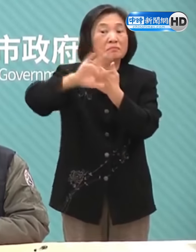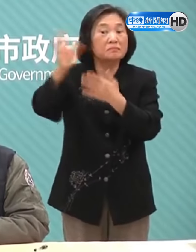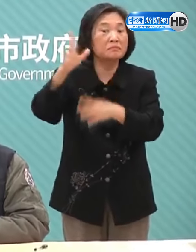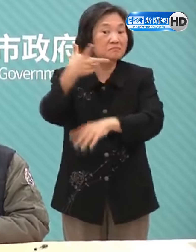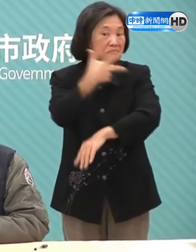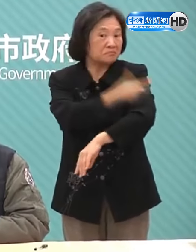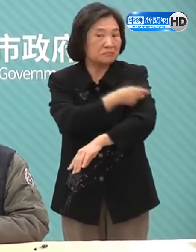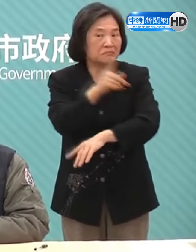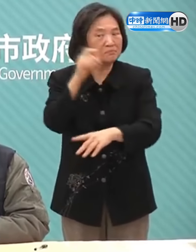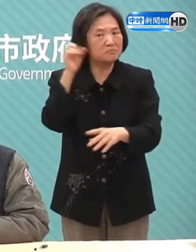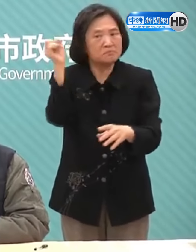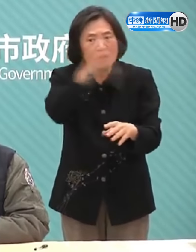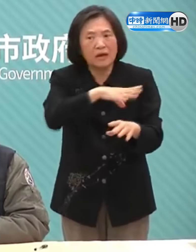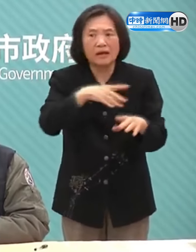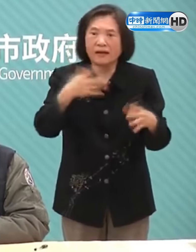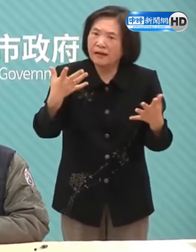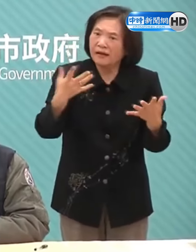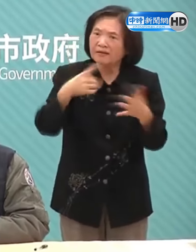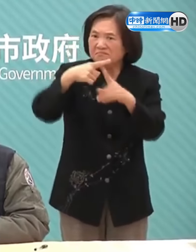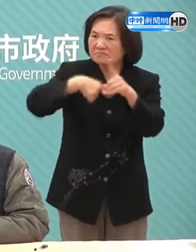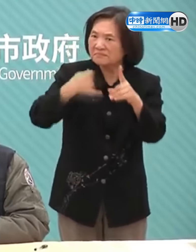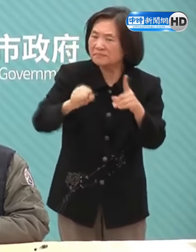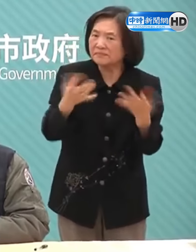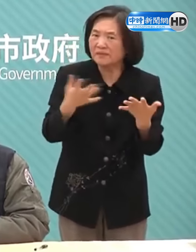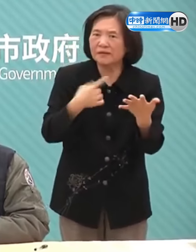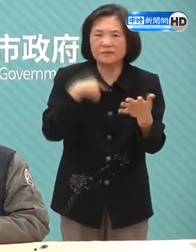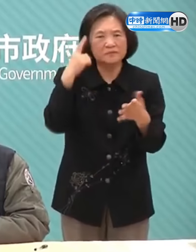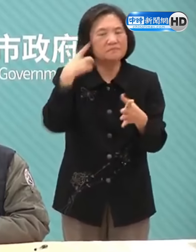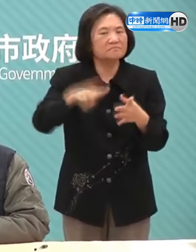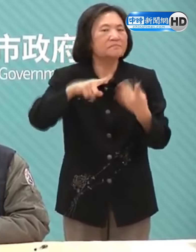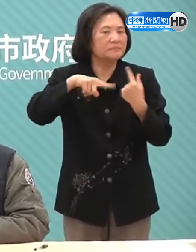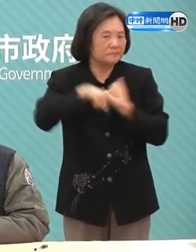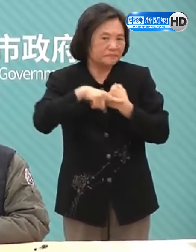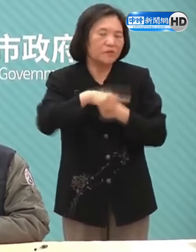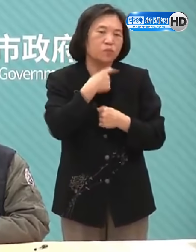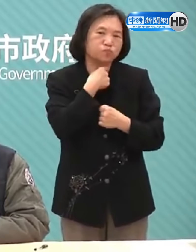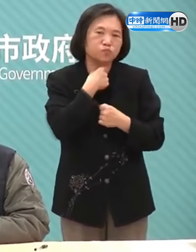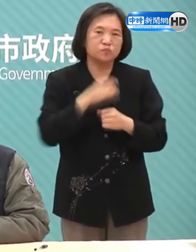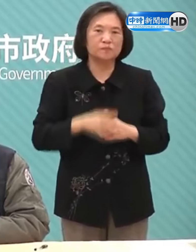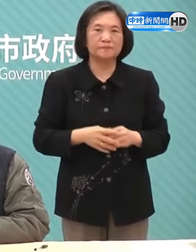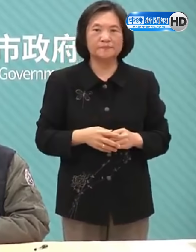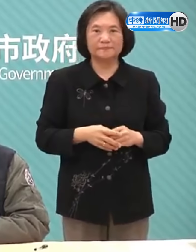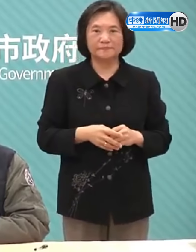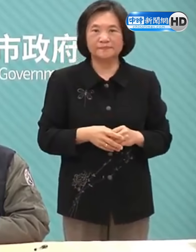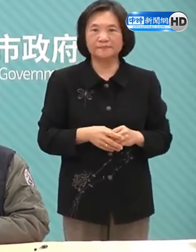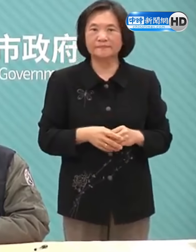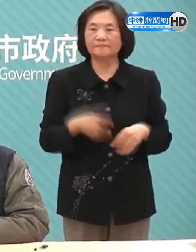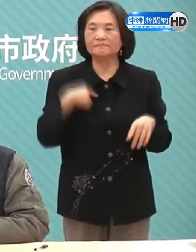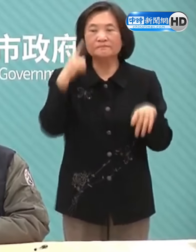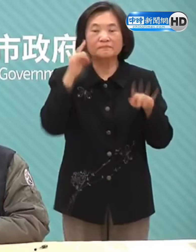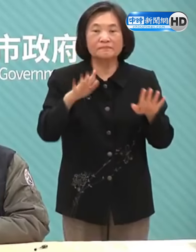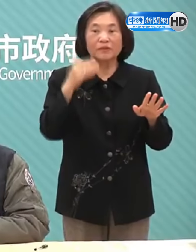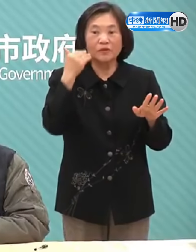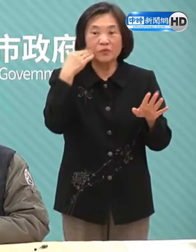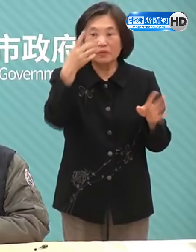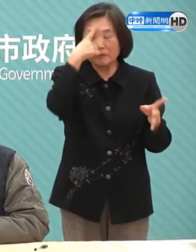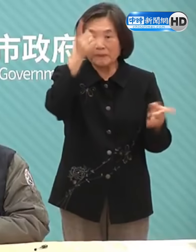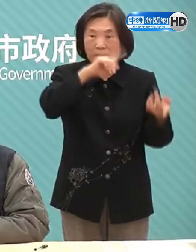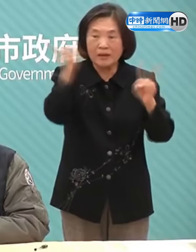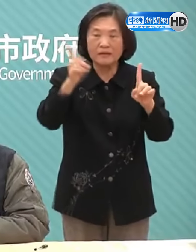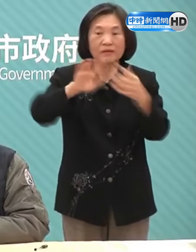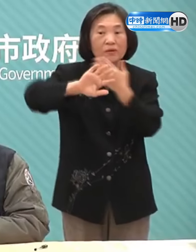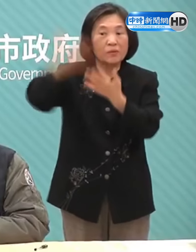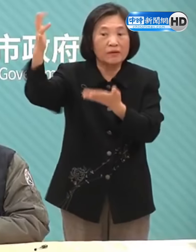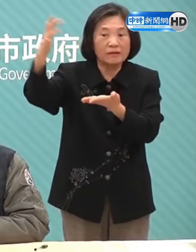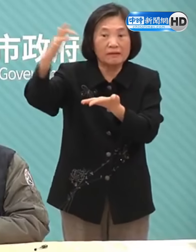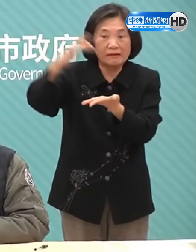苗效果很差吗？我不晓得，这个有点奇怪，这恐怕再进一步研究。不过是这样的哦，如果一天境